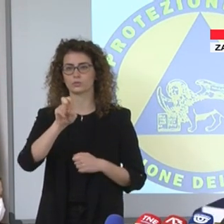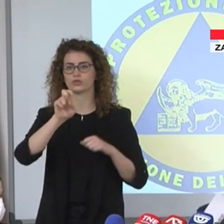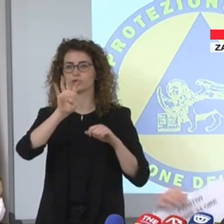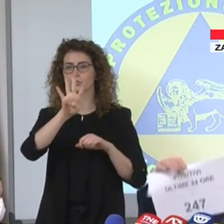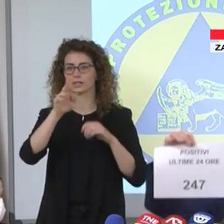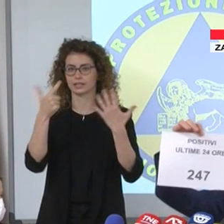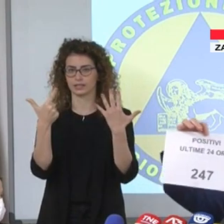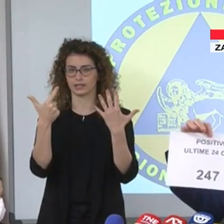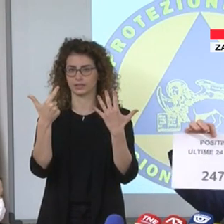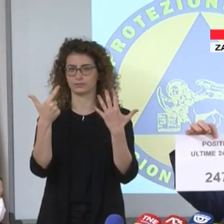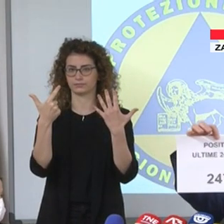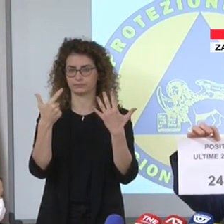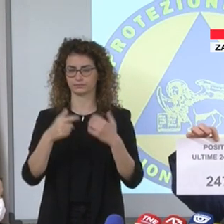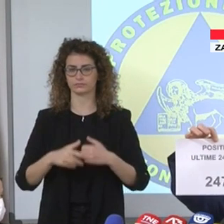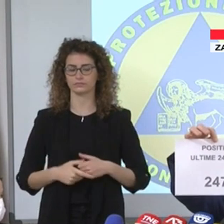247.